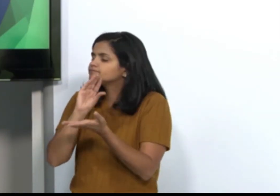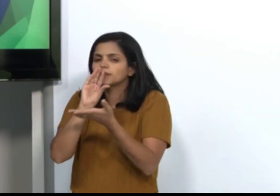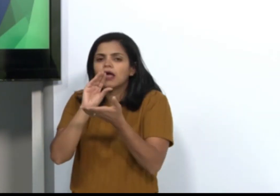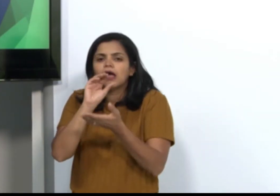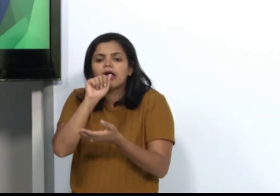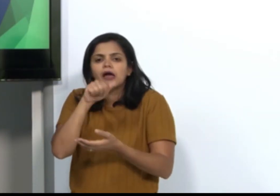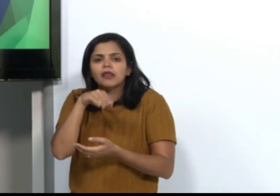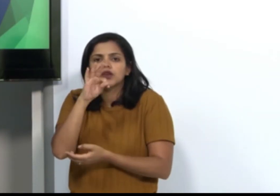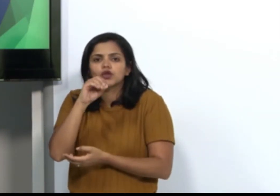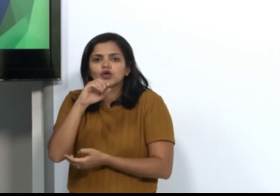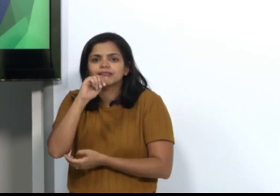de sinais,